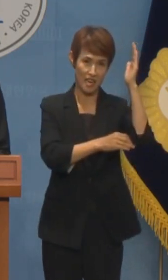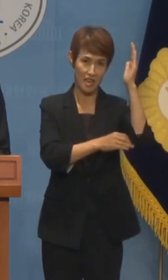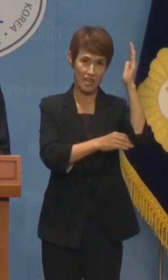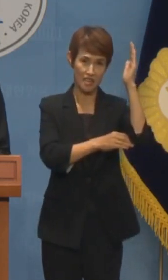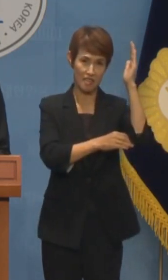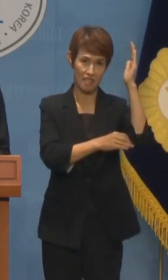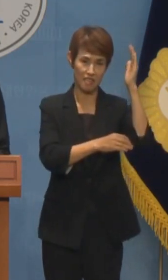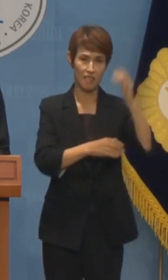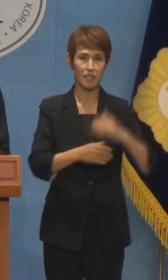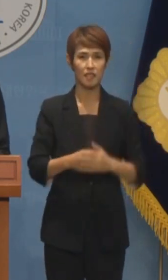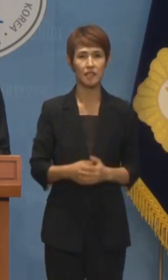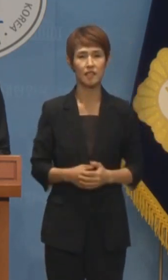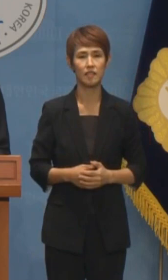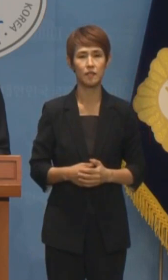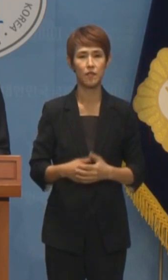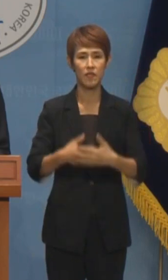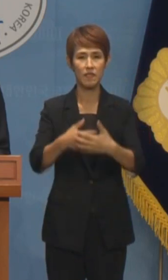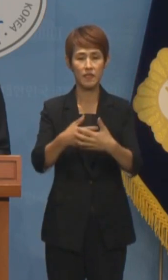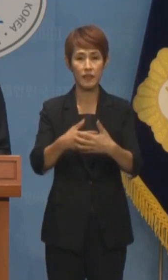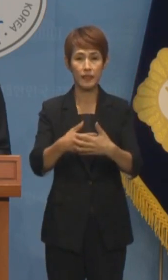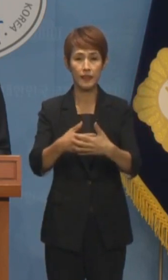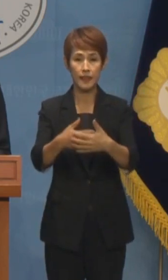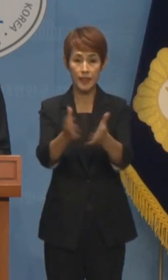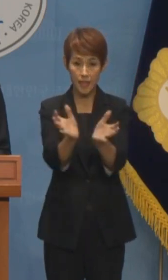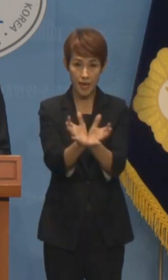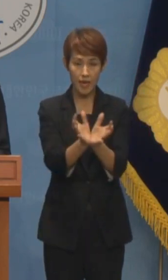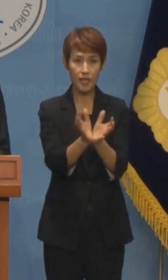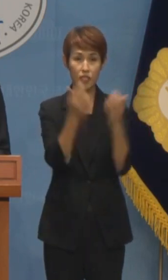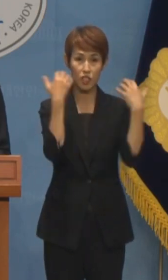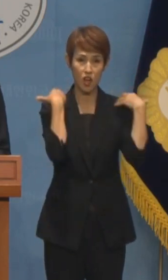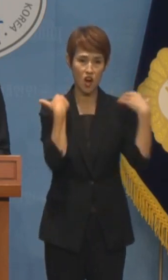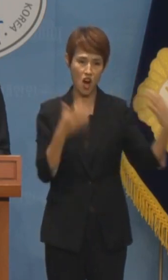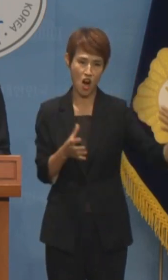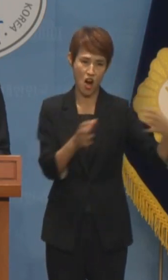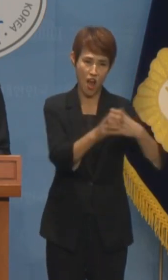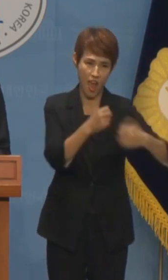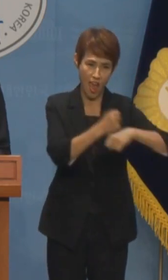맞서 당정의 단결을 촉구했습니다.